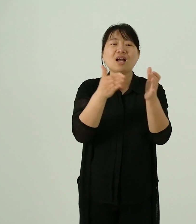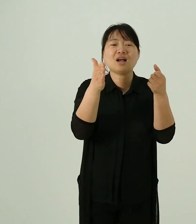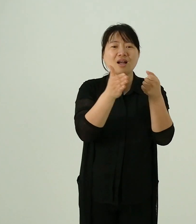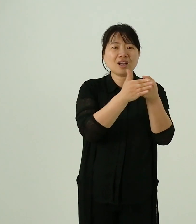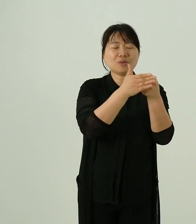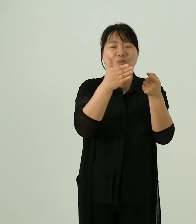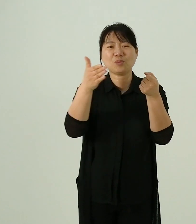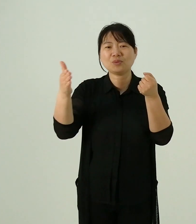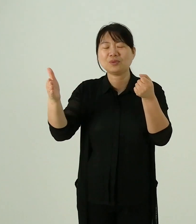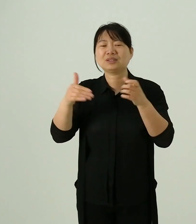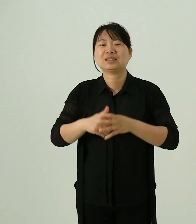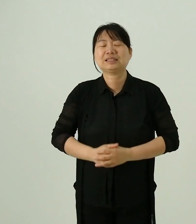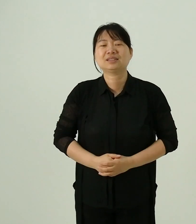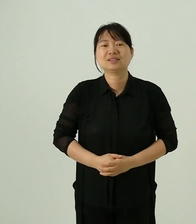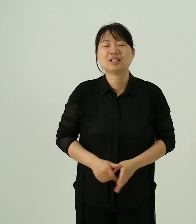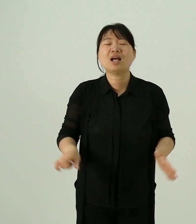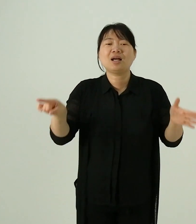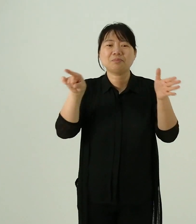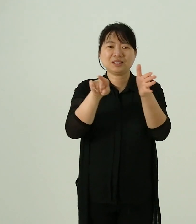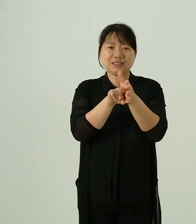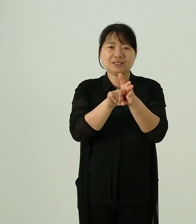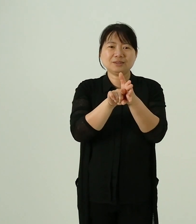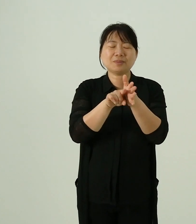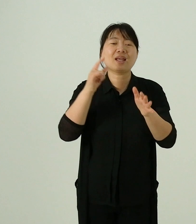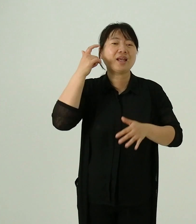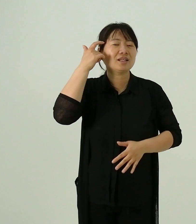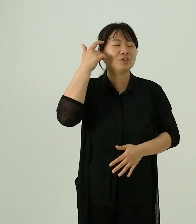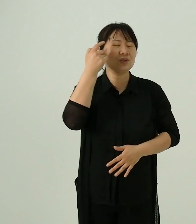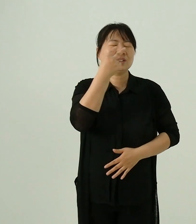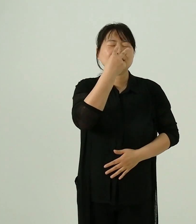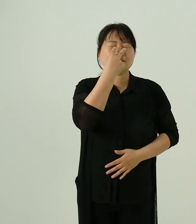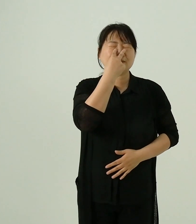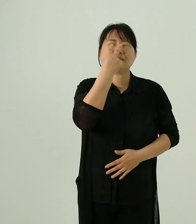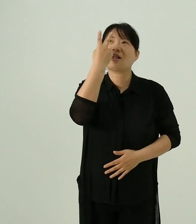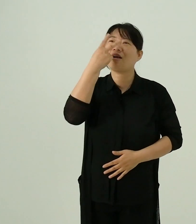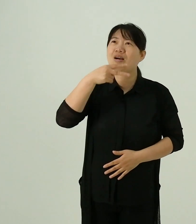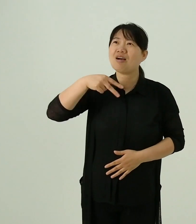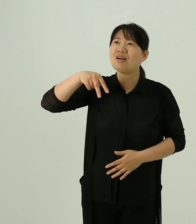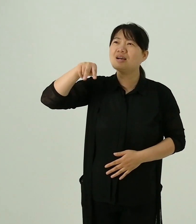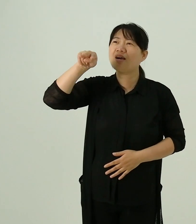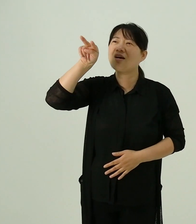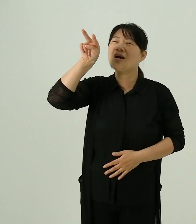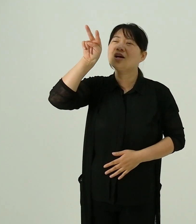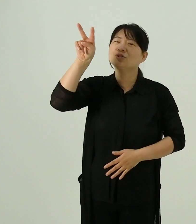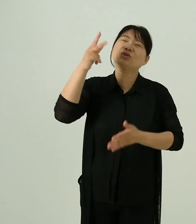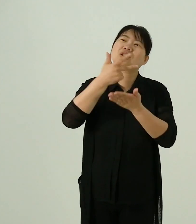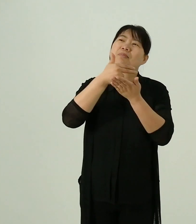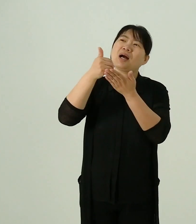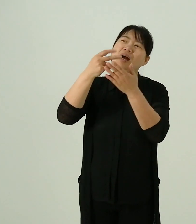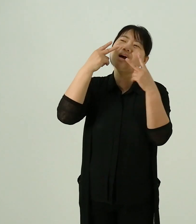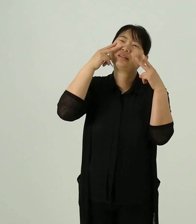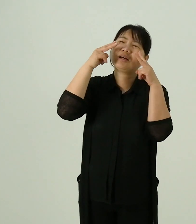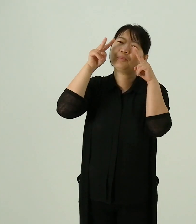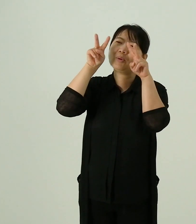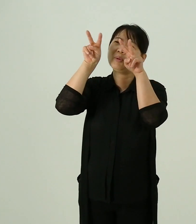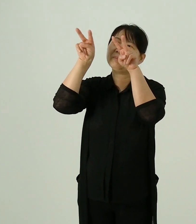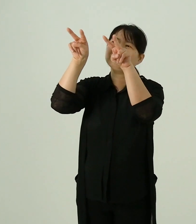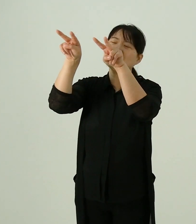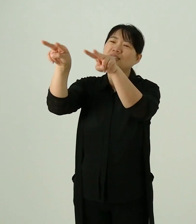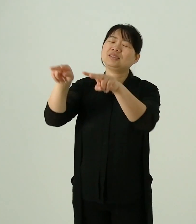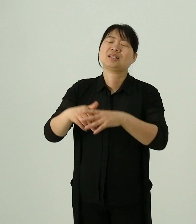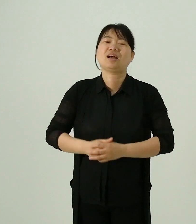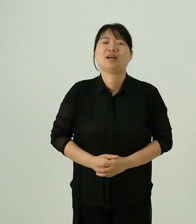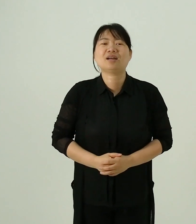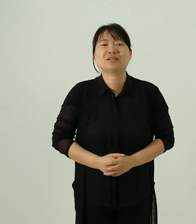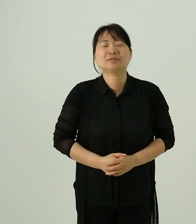확정되어 싸우니 믿음에 눈들어 주를 바라봅니다. 우리 다시